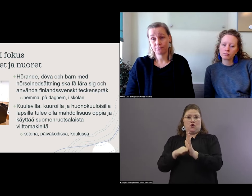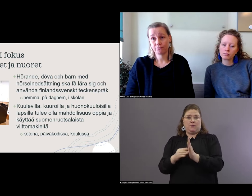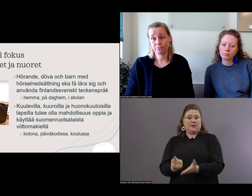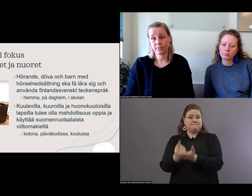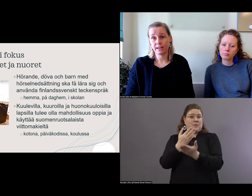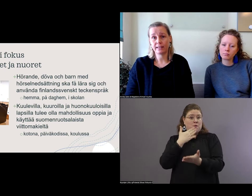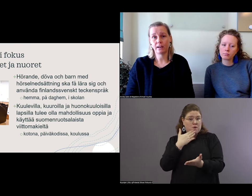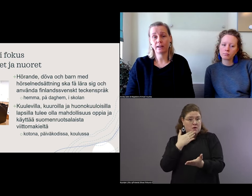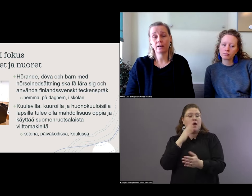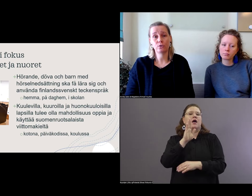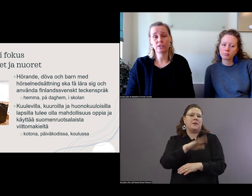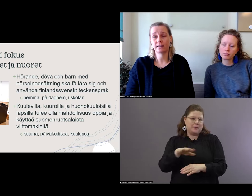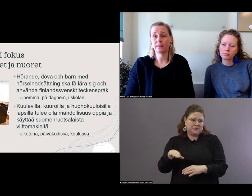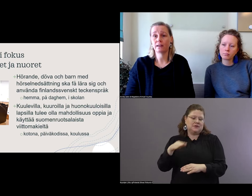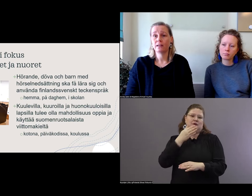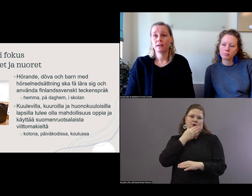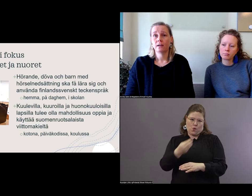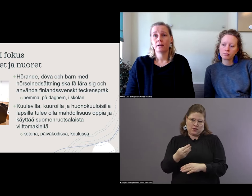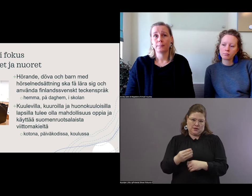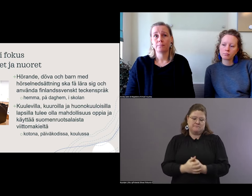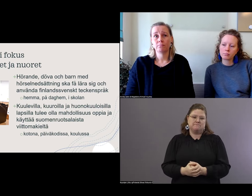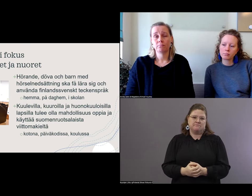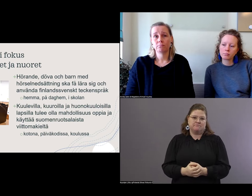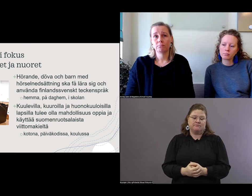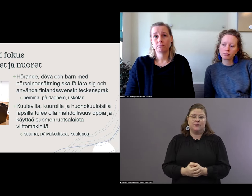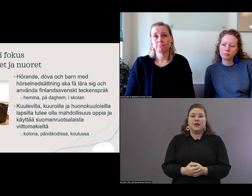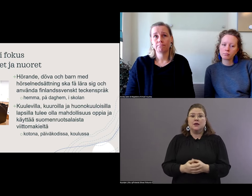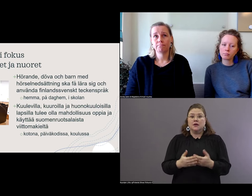nuoret. Eli tilannehan on se,